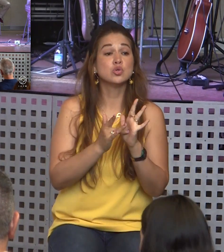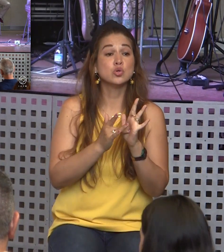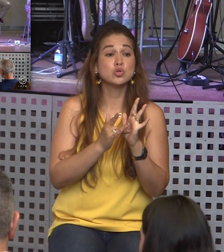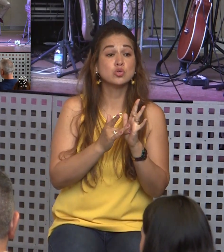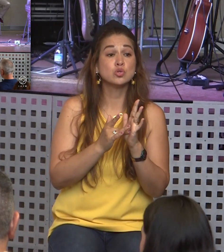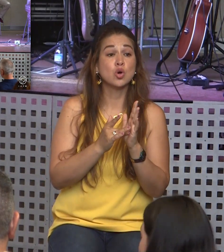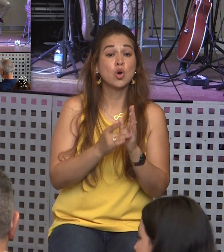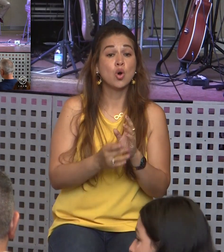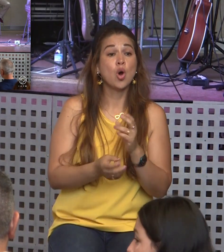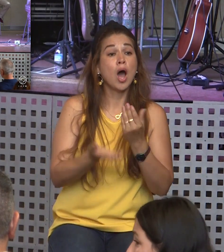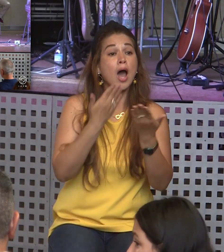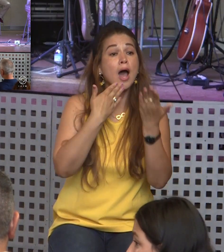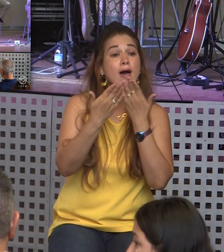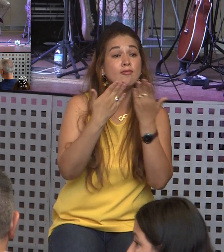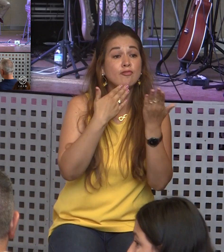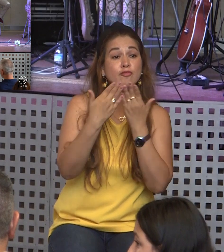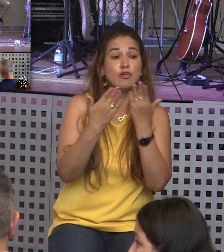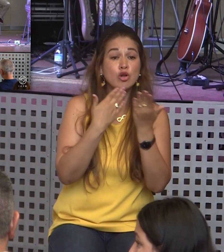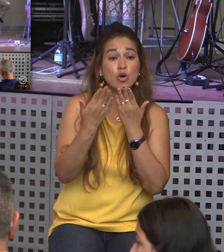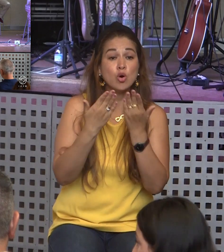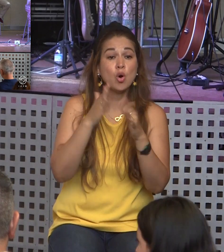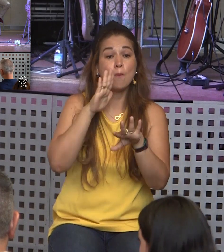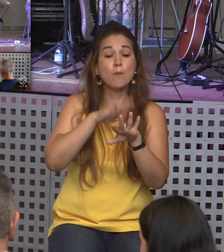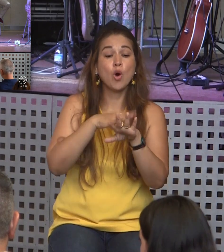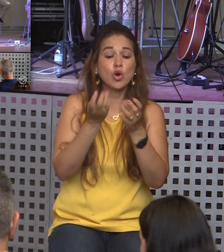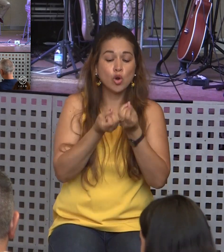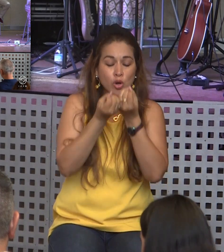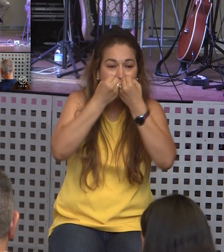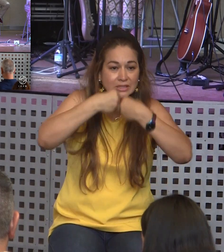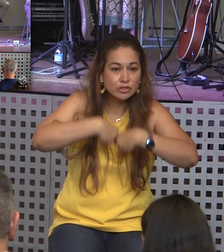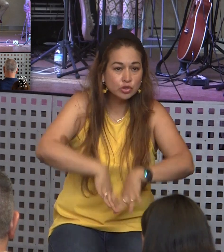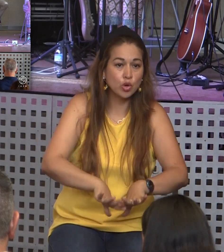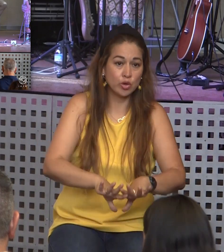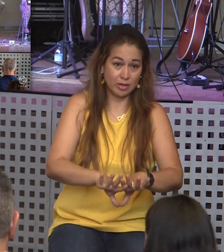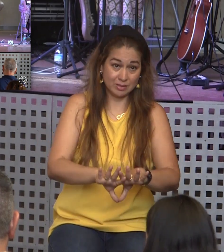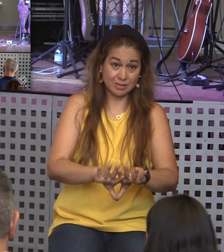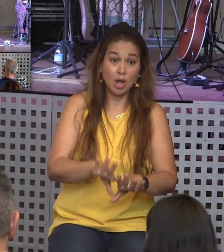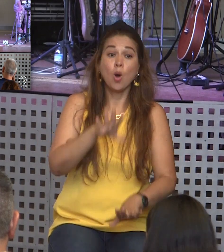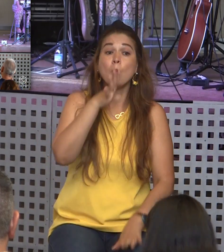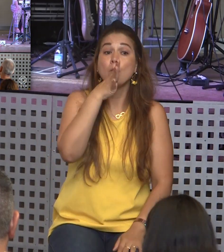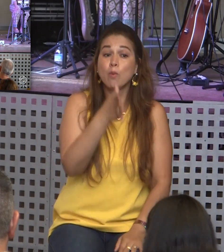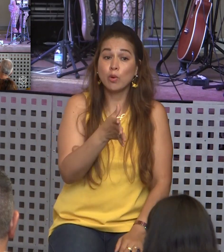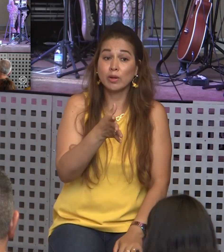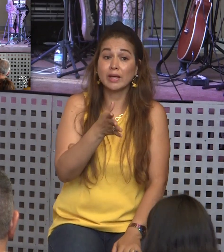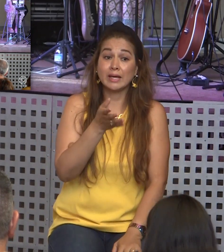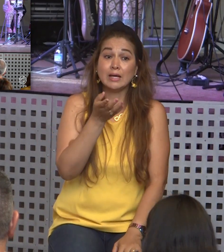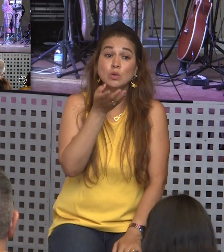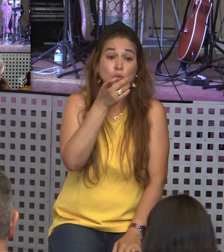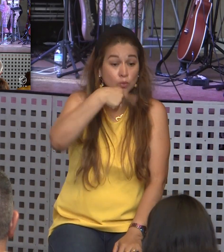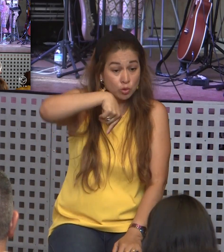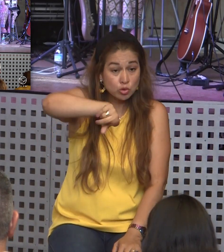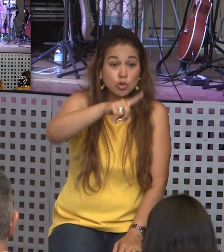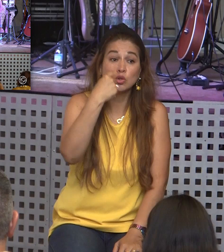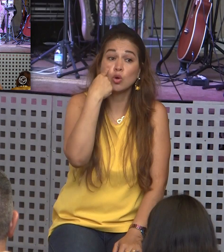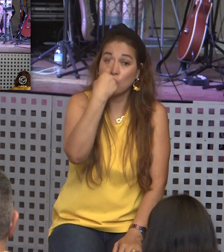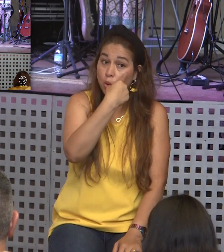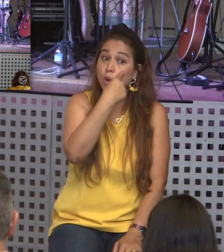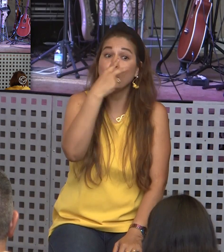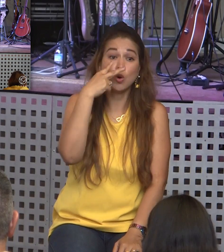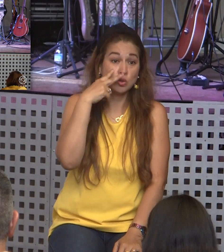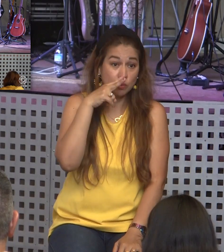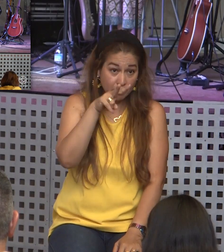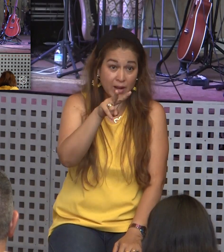porque viendo no ven y oyendo no oyen ni entienden.